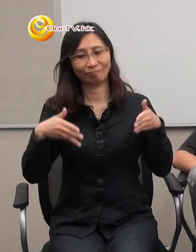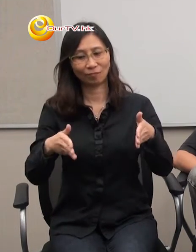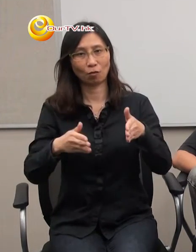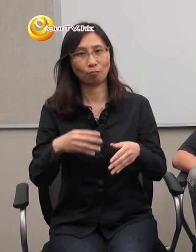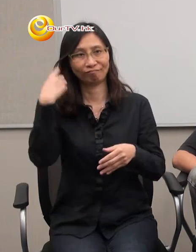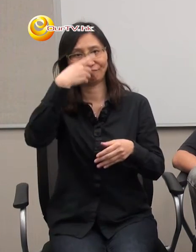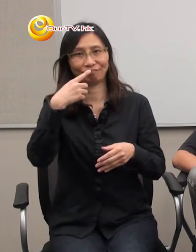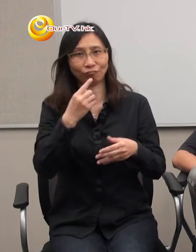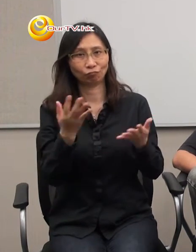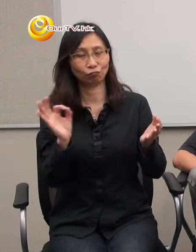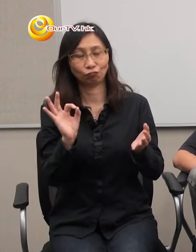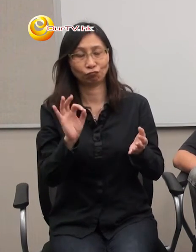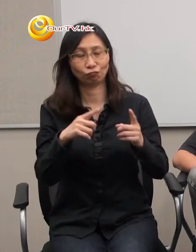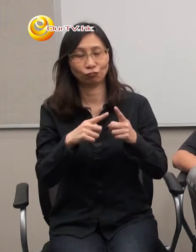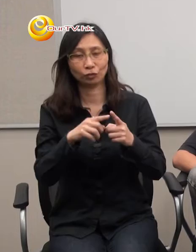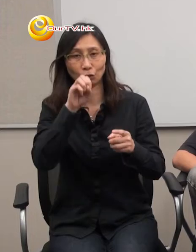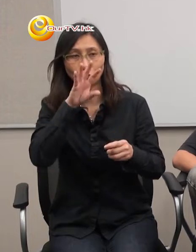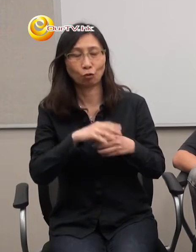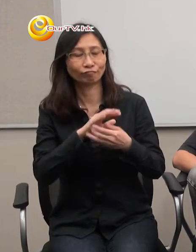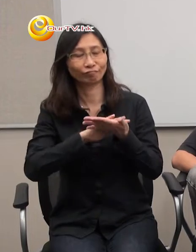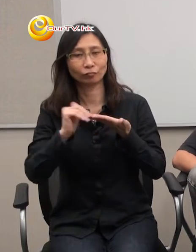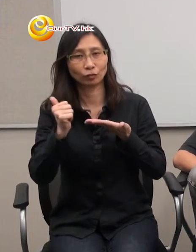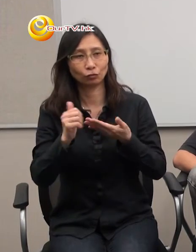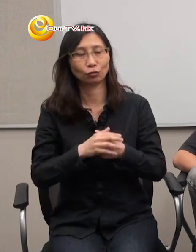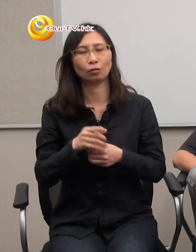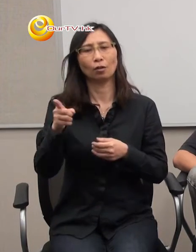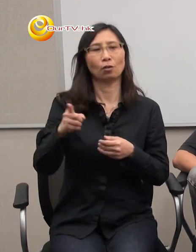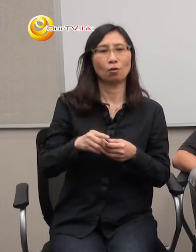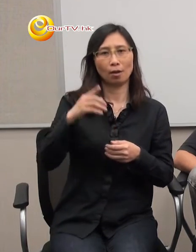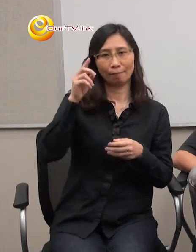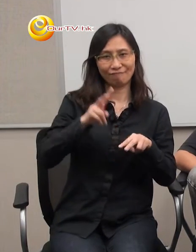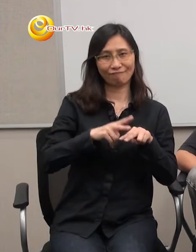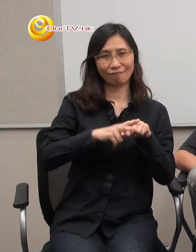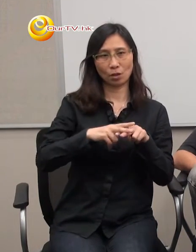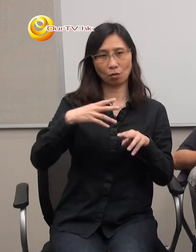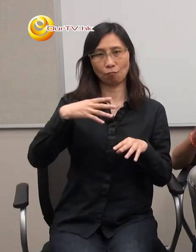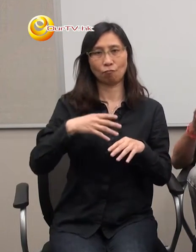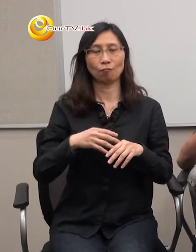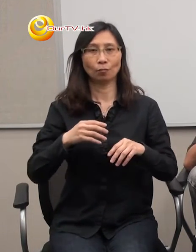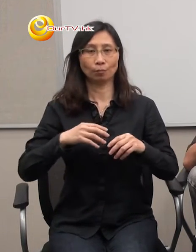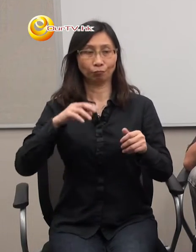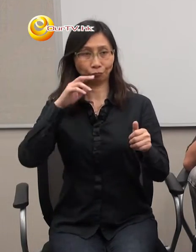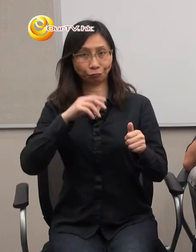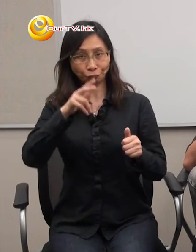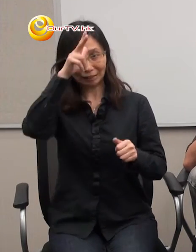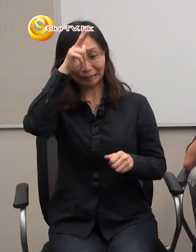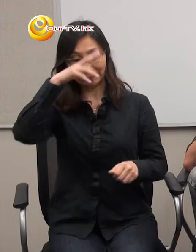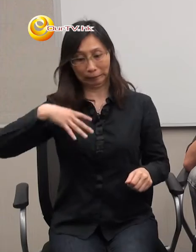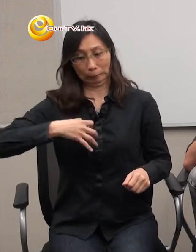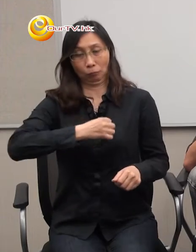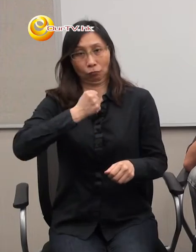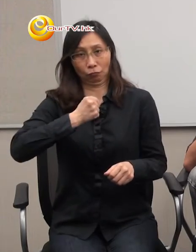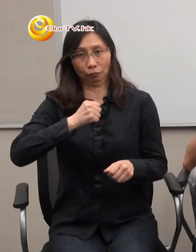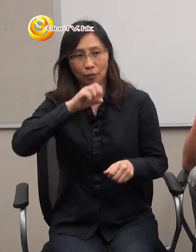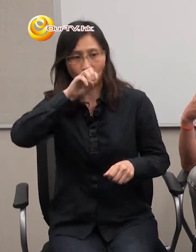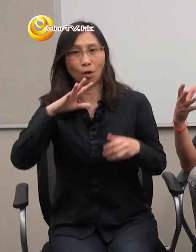過是習近平去在希臘的時候就是這樣說一下，那他下面的